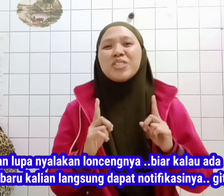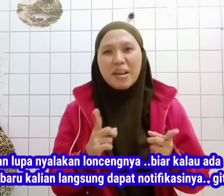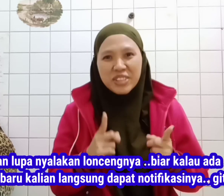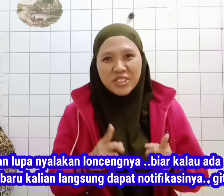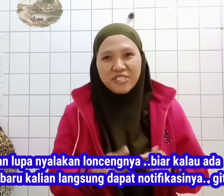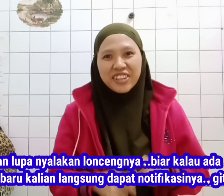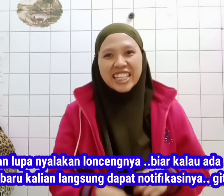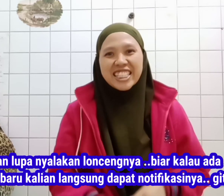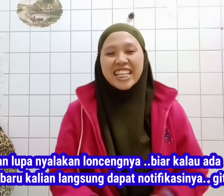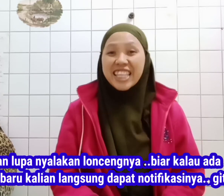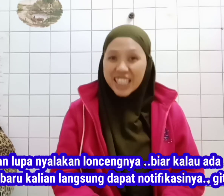dapat notifikasinya gitu.